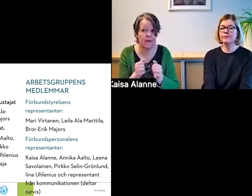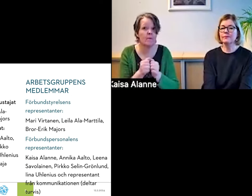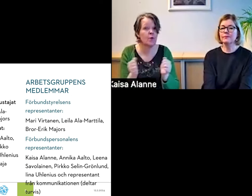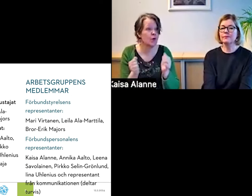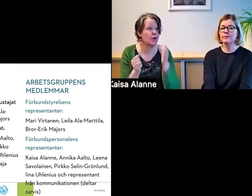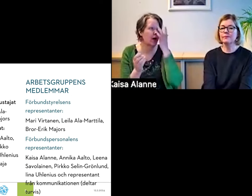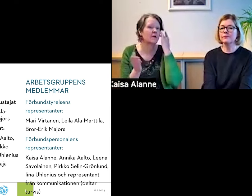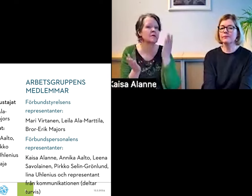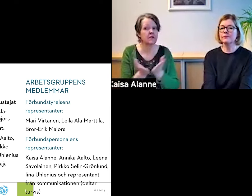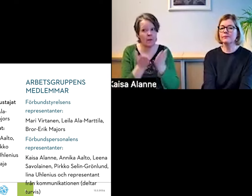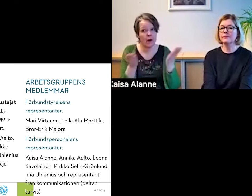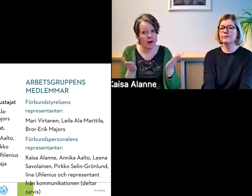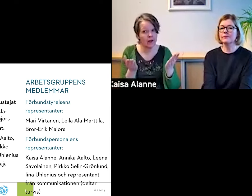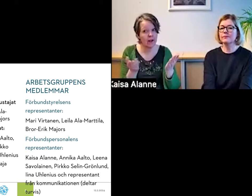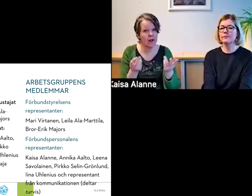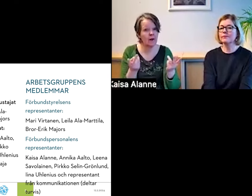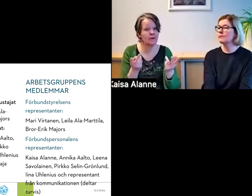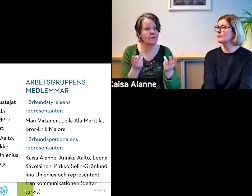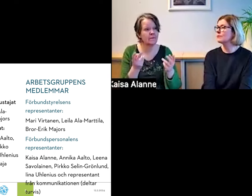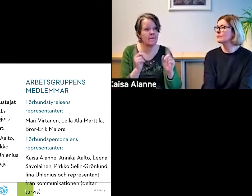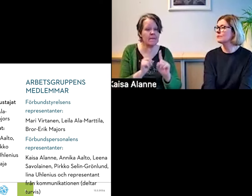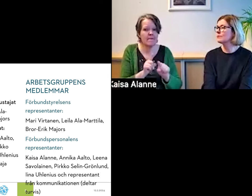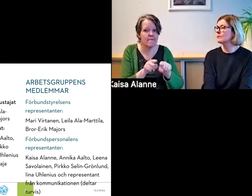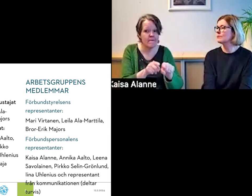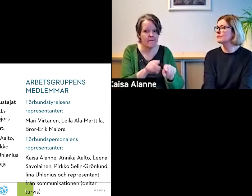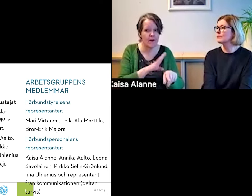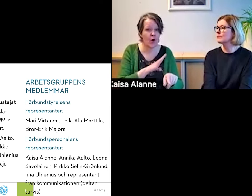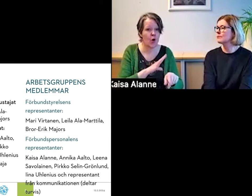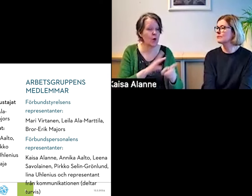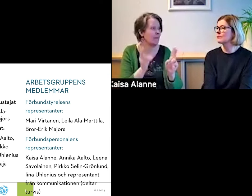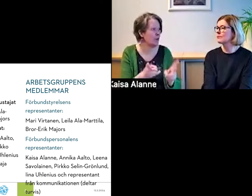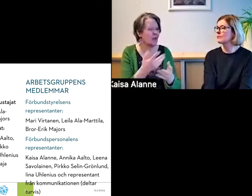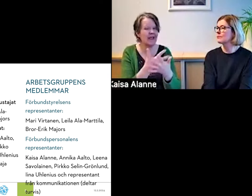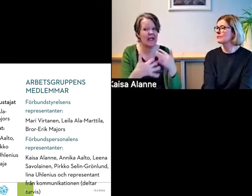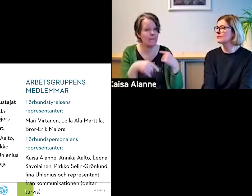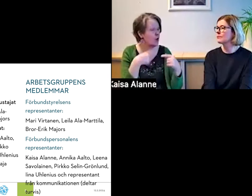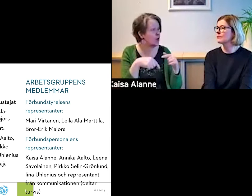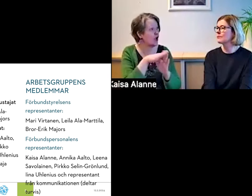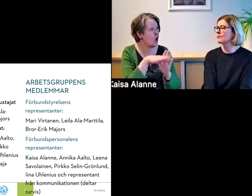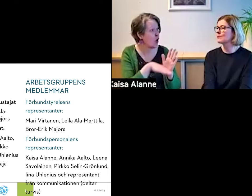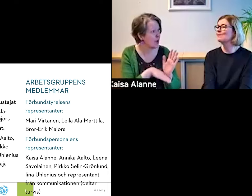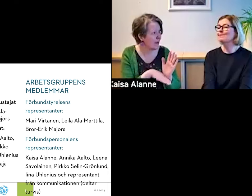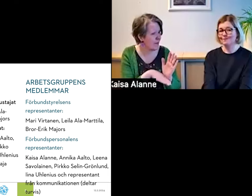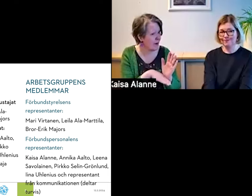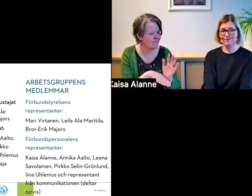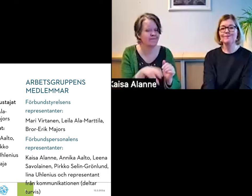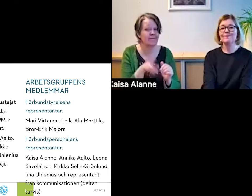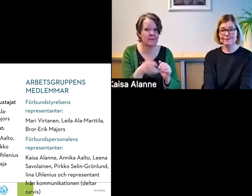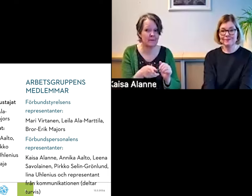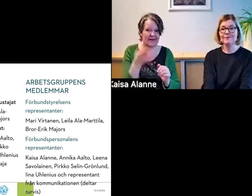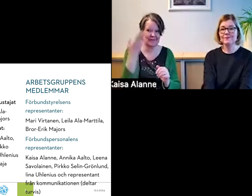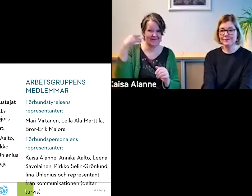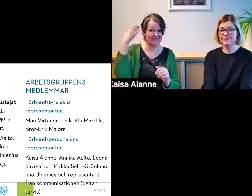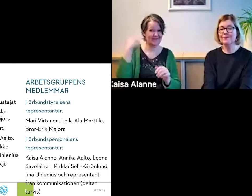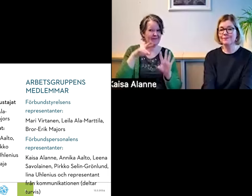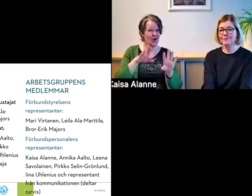tuli esille, tuo totuus- ja sovintoprosessit ja nämä, niin niiden aikana on tavattu muita järjestöjä. Mutta sitten tämä